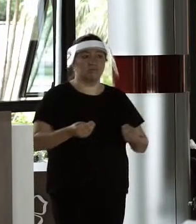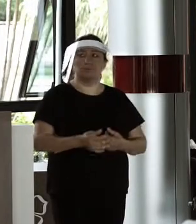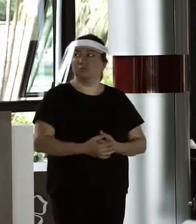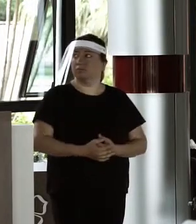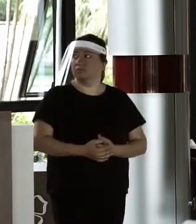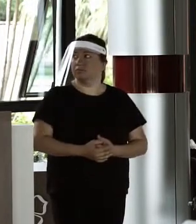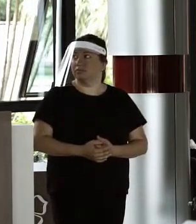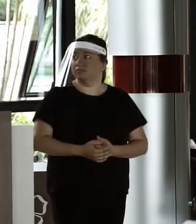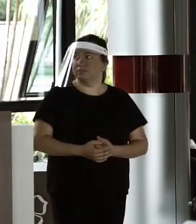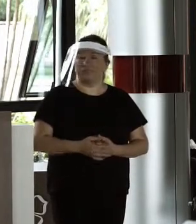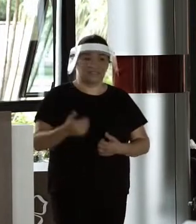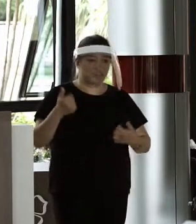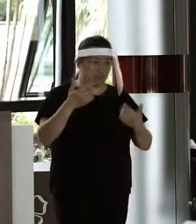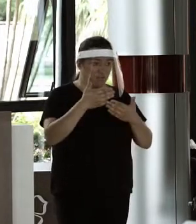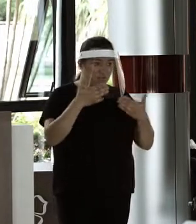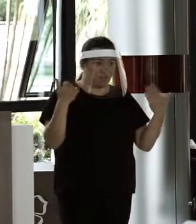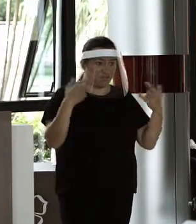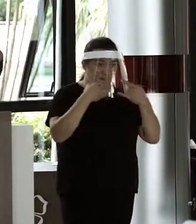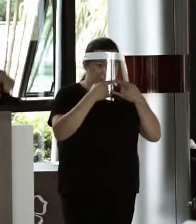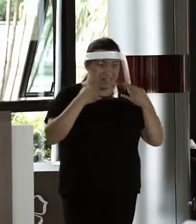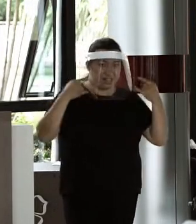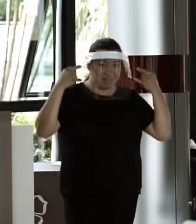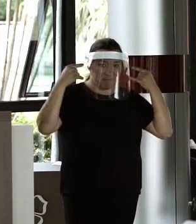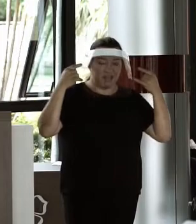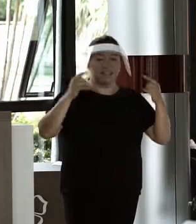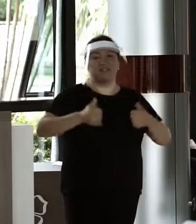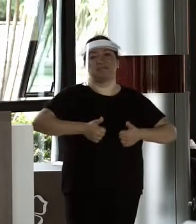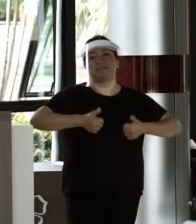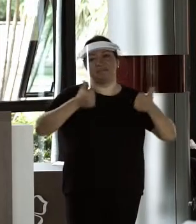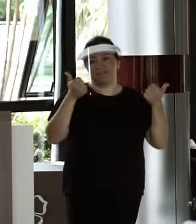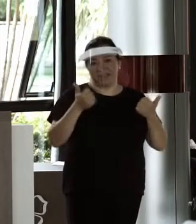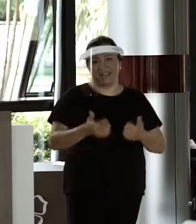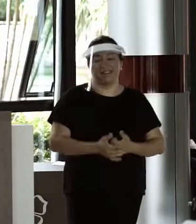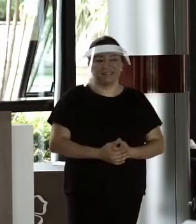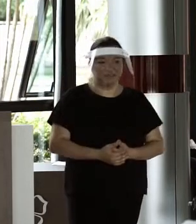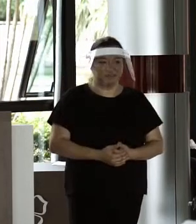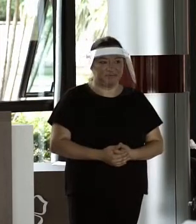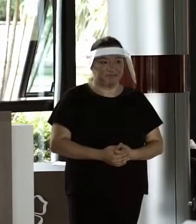Vou tirar a máscara aqui, que fica um pouquinho melhor.